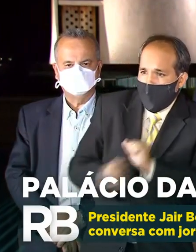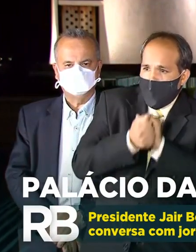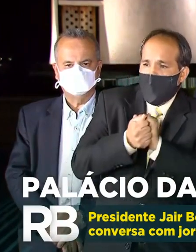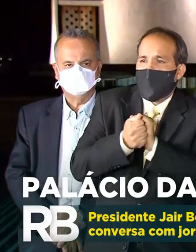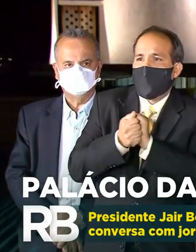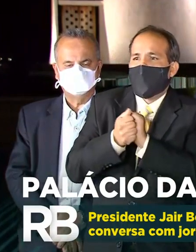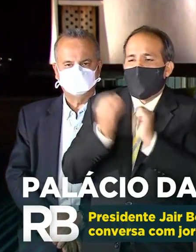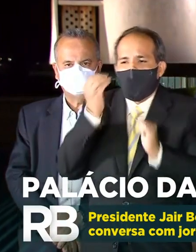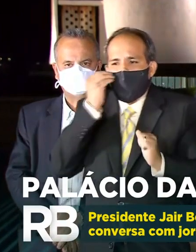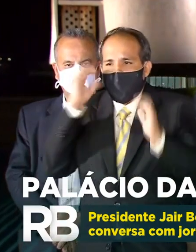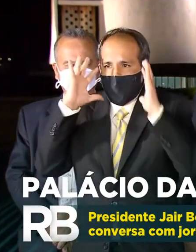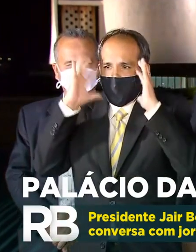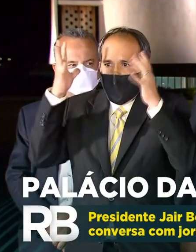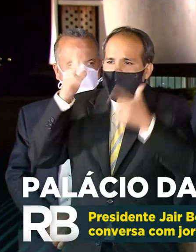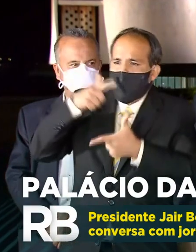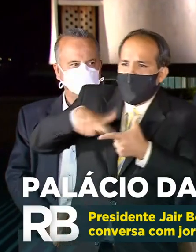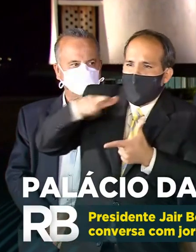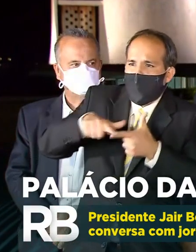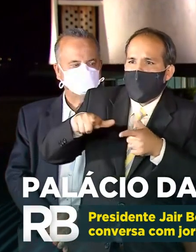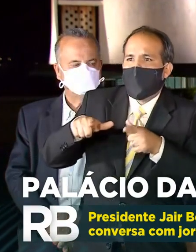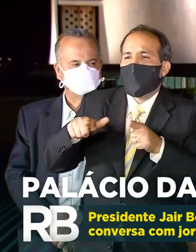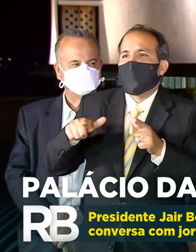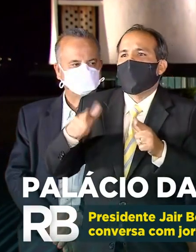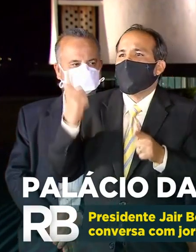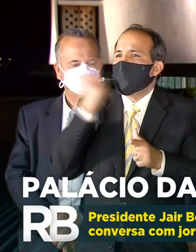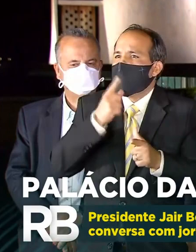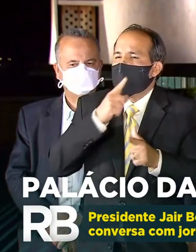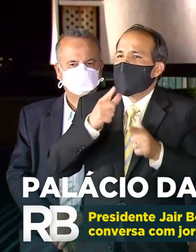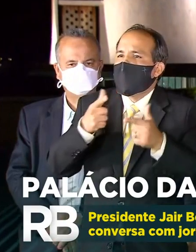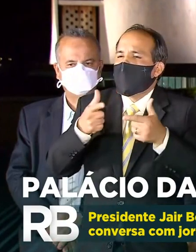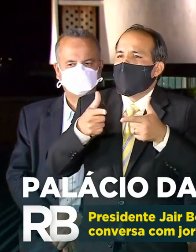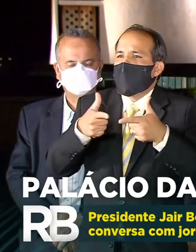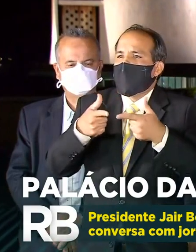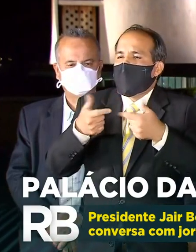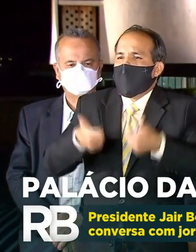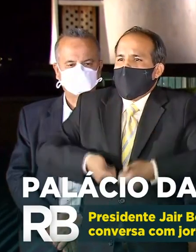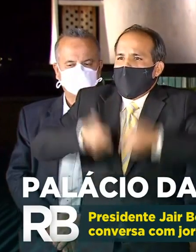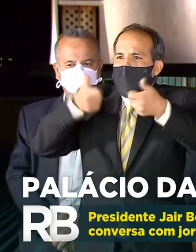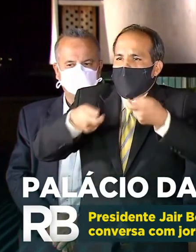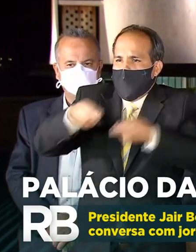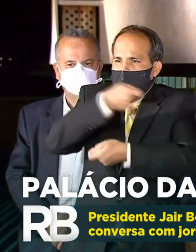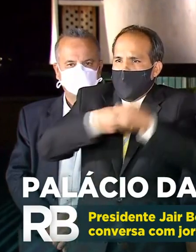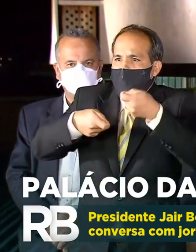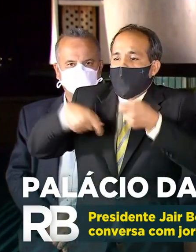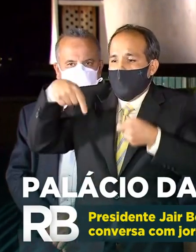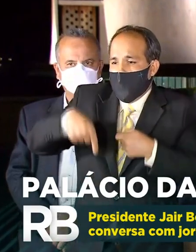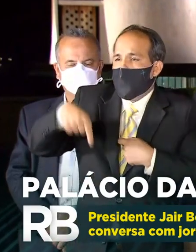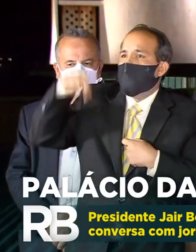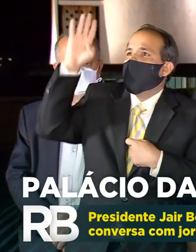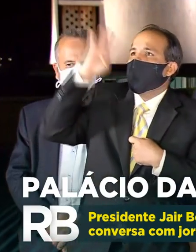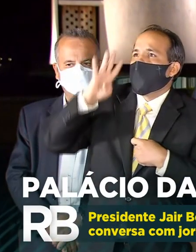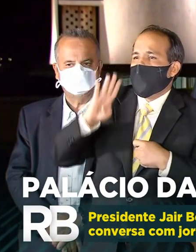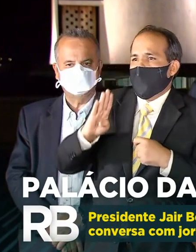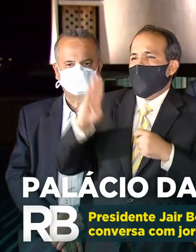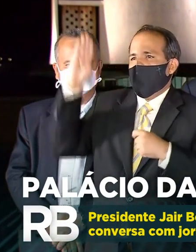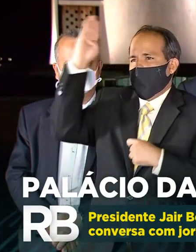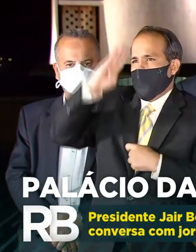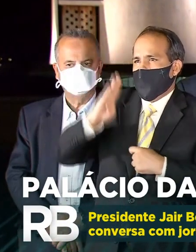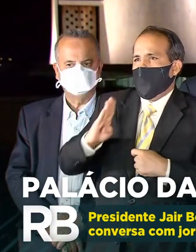buscar soluções, destravar a nossa economia e colocar o Brasil no local que